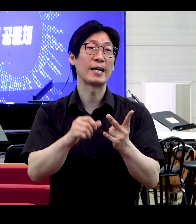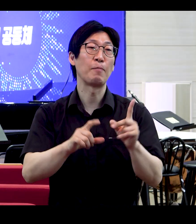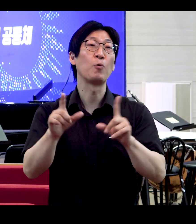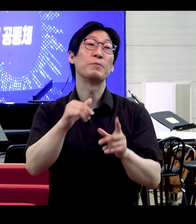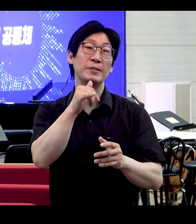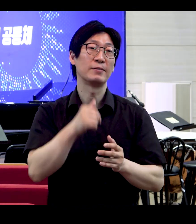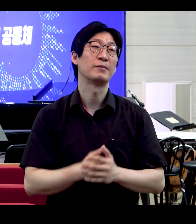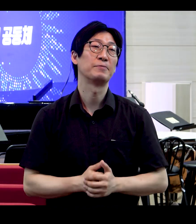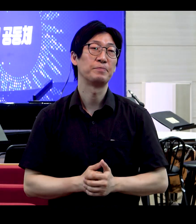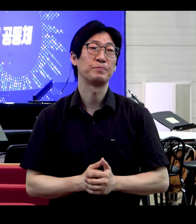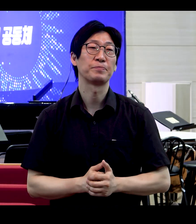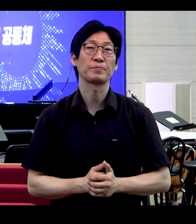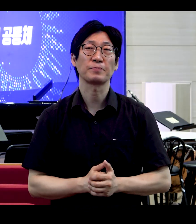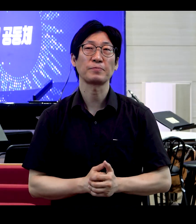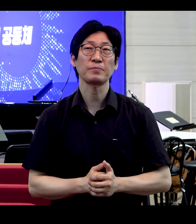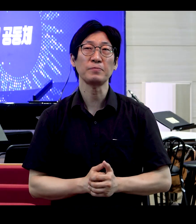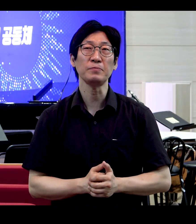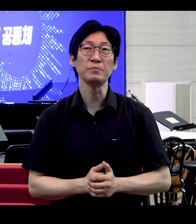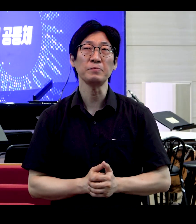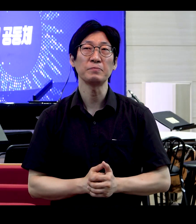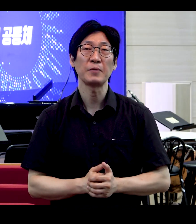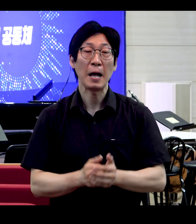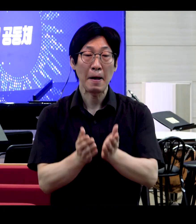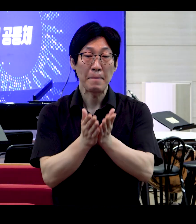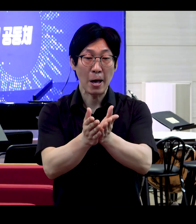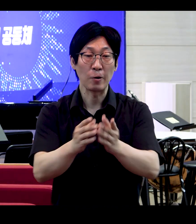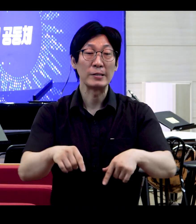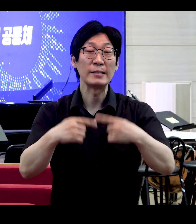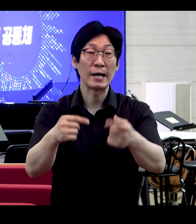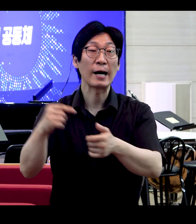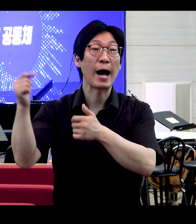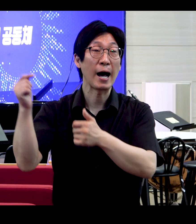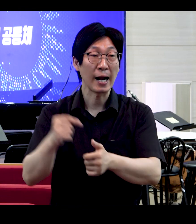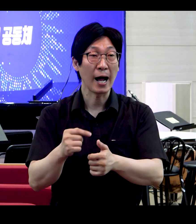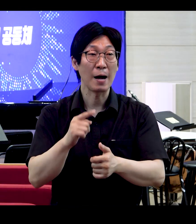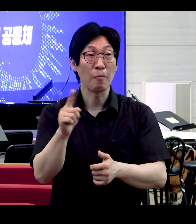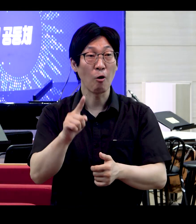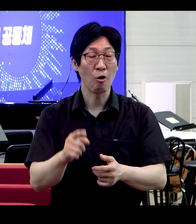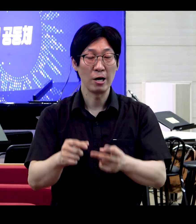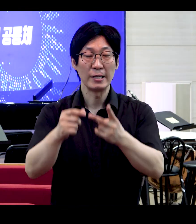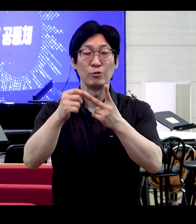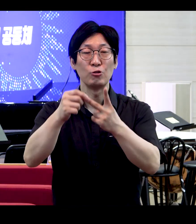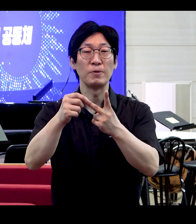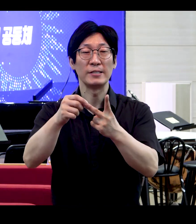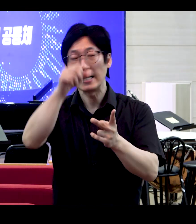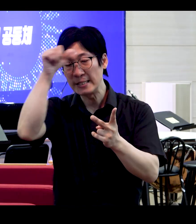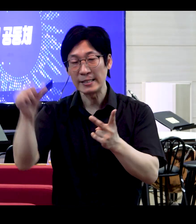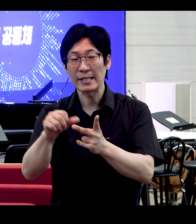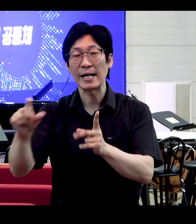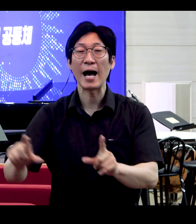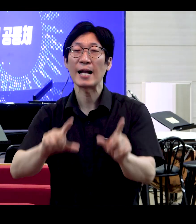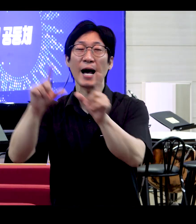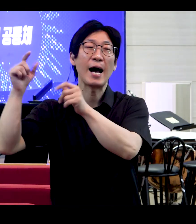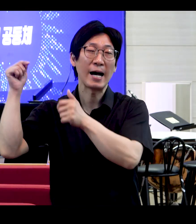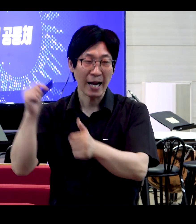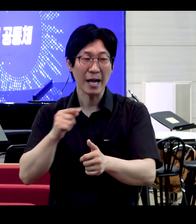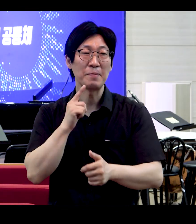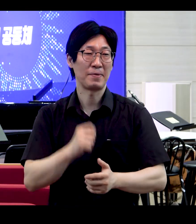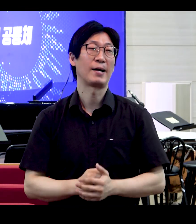방주로 들어가라. 이것은요 바로 두 번째 인생을 살라, 그런